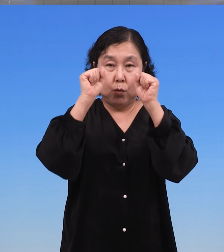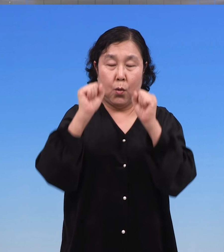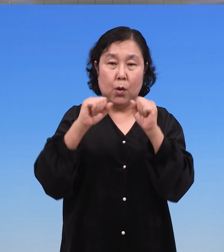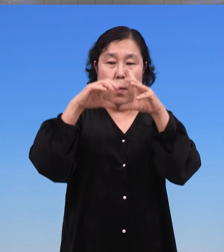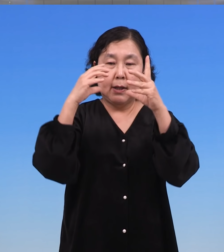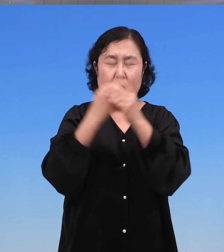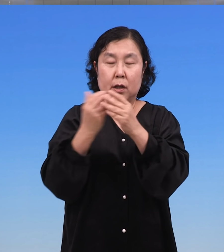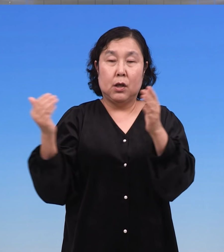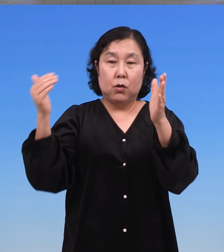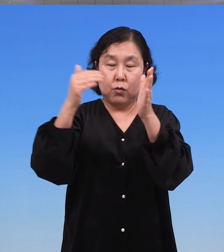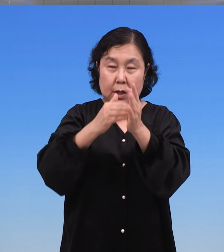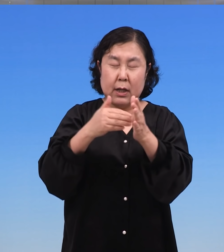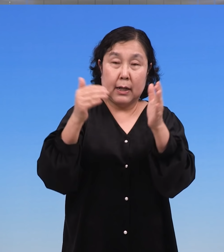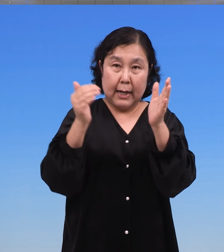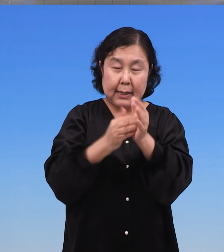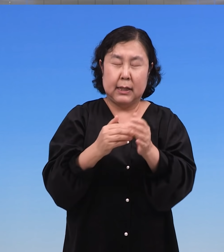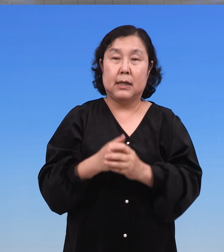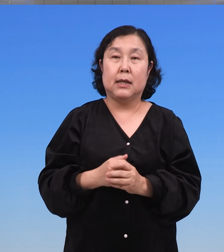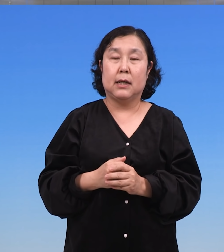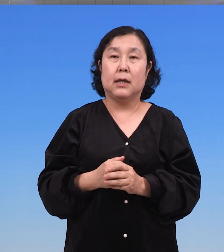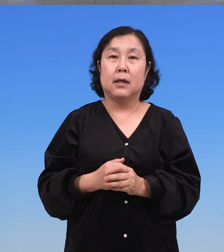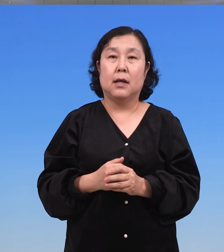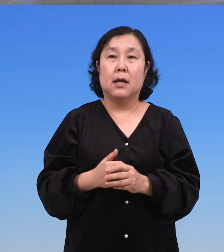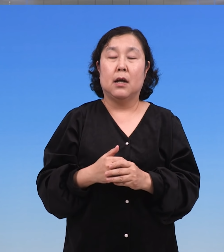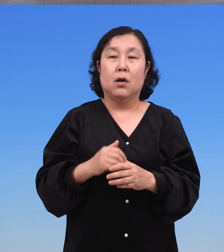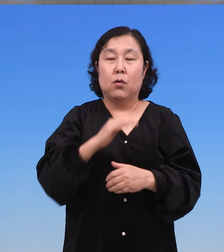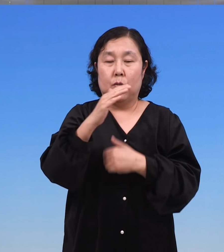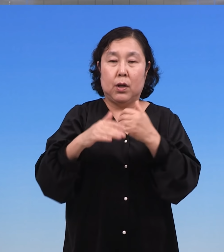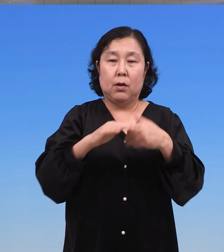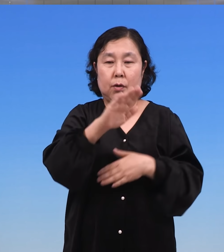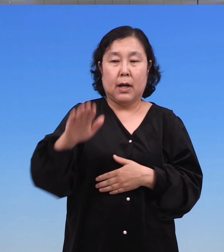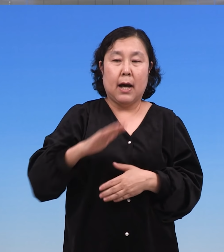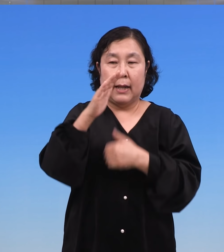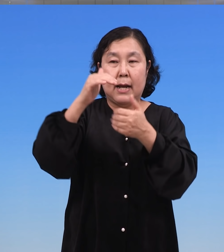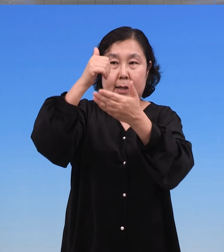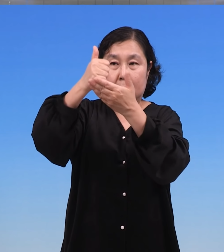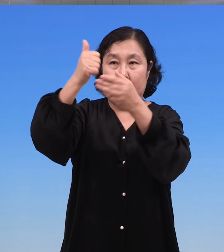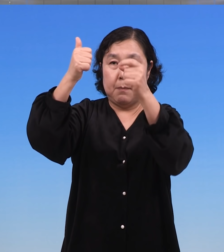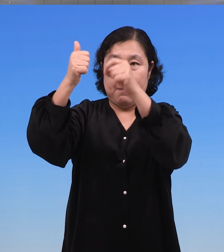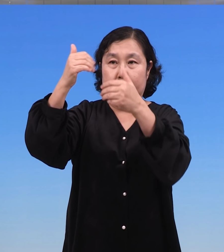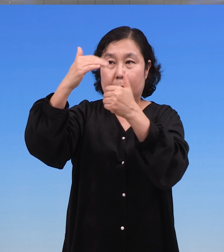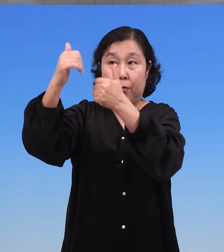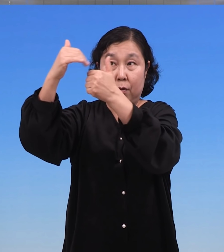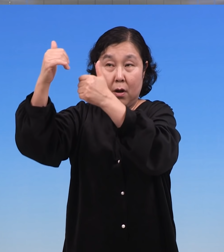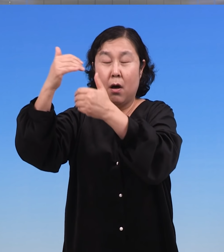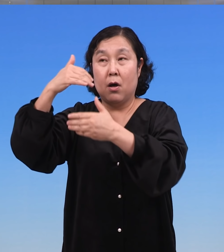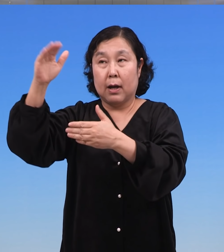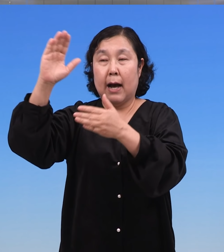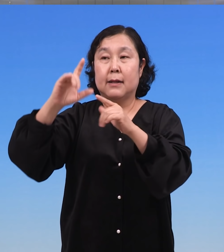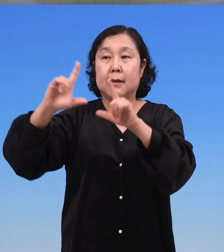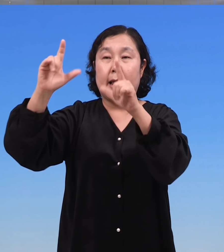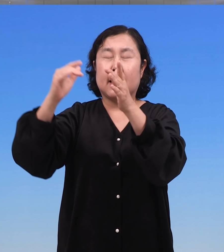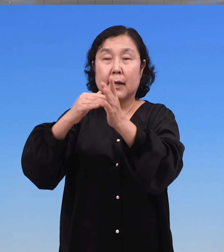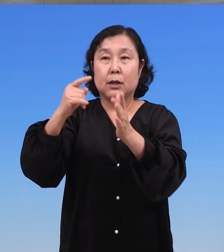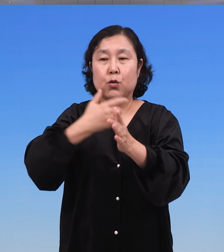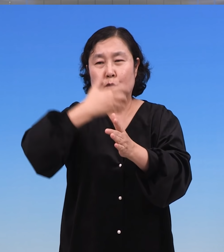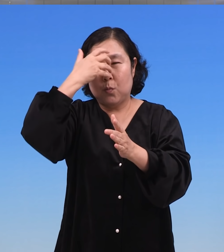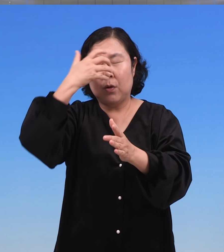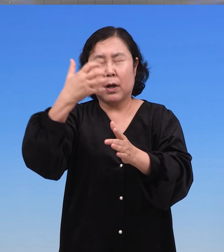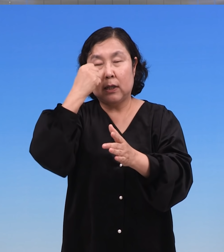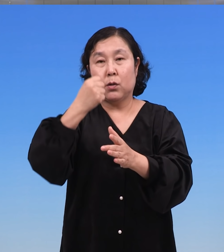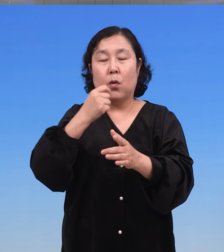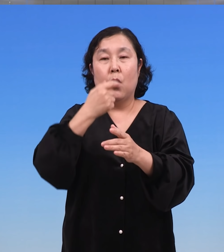주님 뜻 안에서 이루어지기까지, 그리고 우리가 하나님 앞으로 부름받아가는 그날까지 이 꿈을 가지고